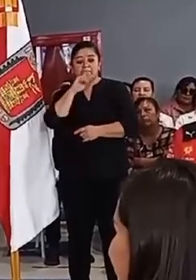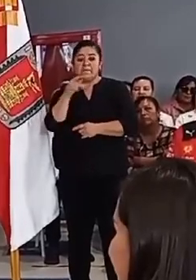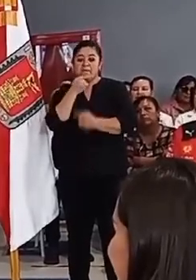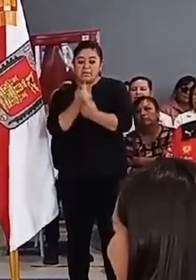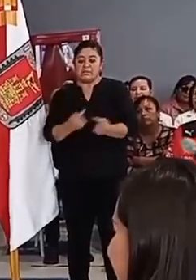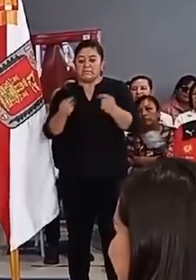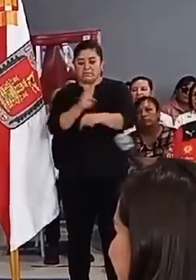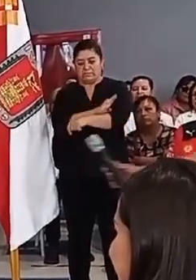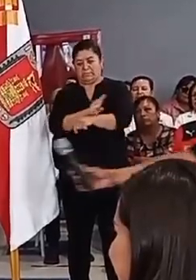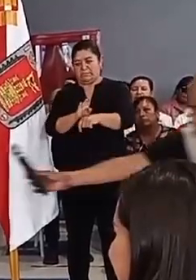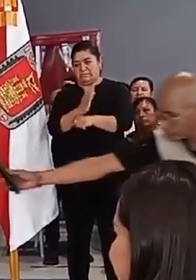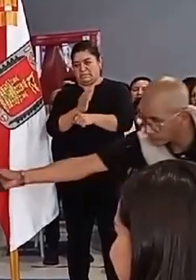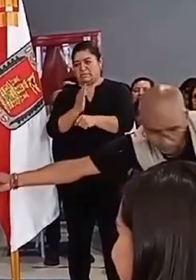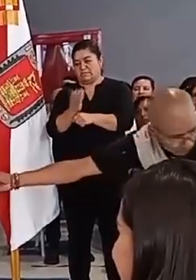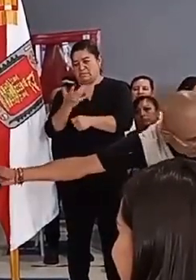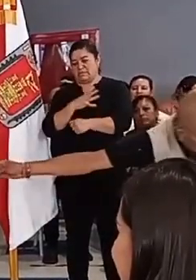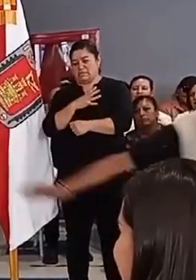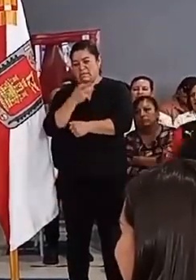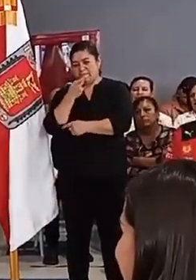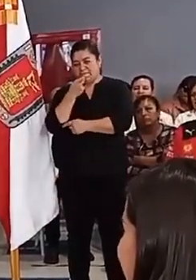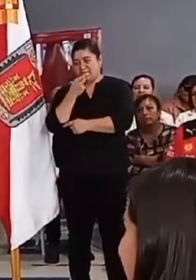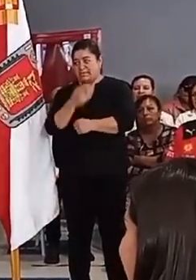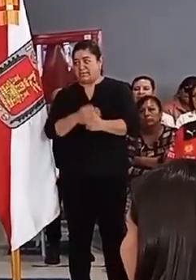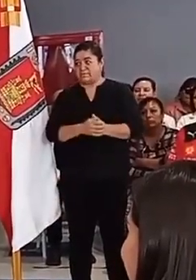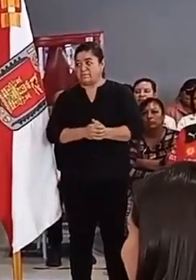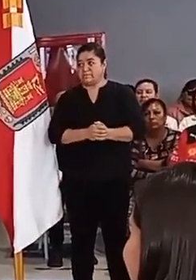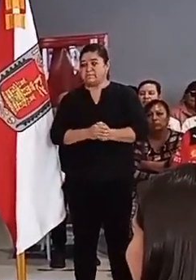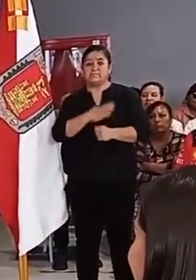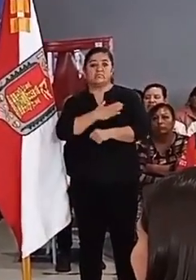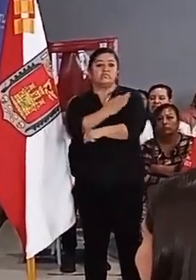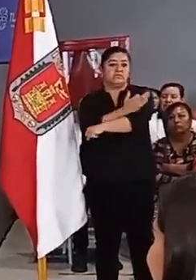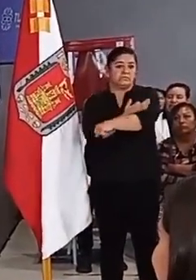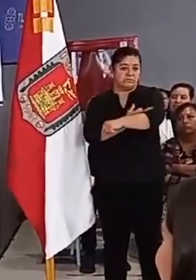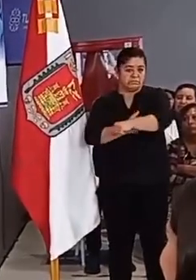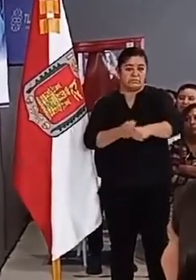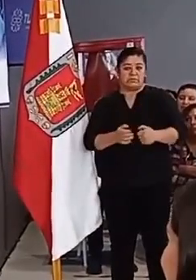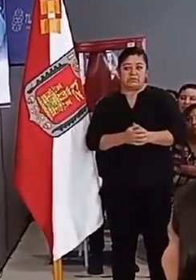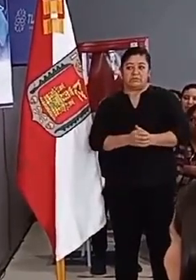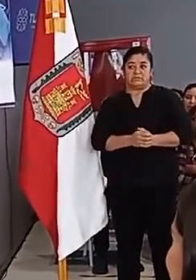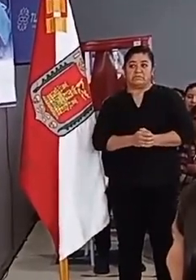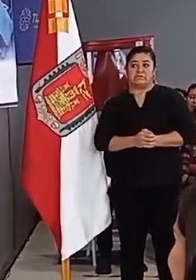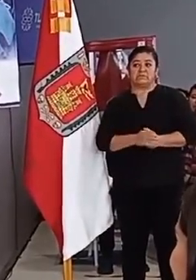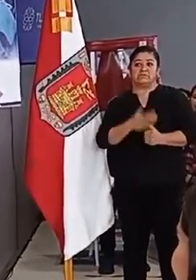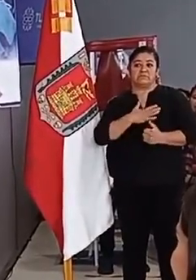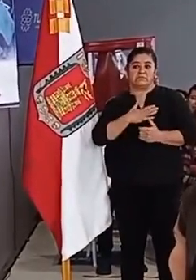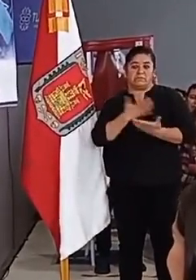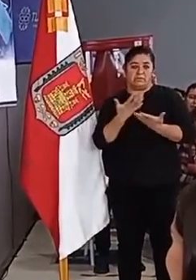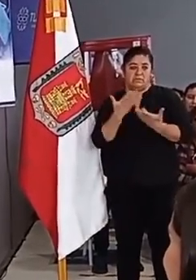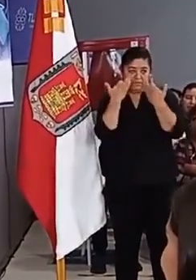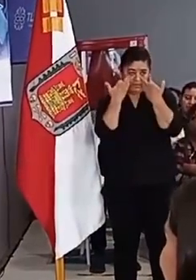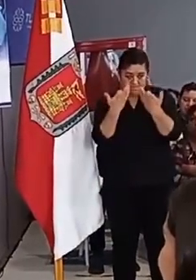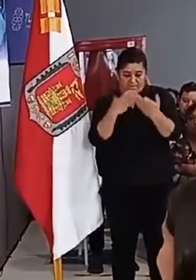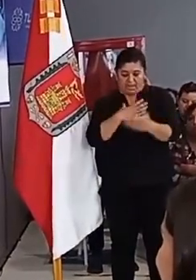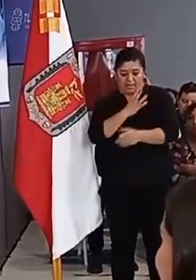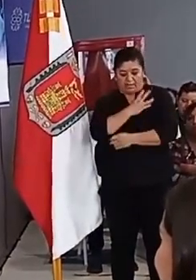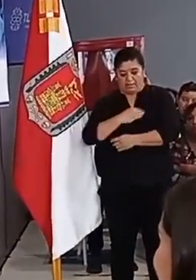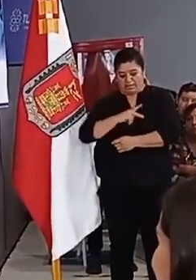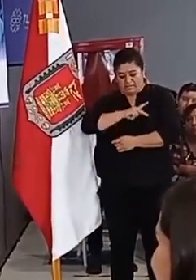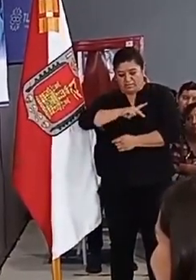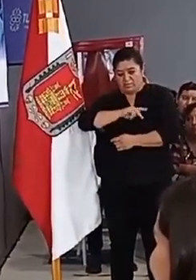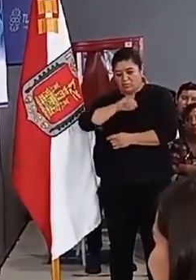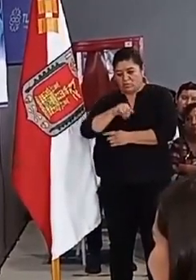beneficiado de este programa Buenas tardes este pues mi testimonio es mi hijo es José Luis